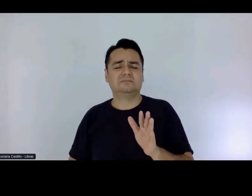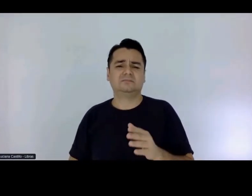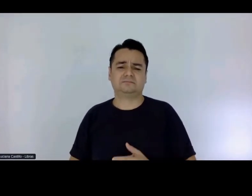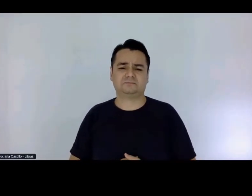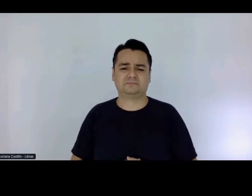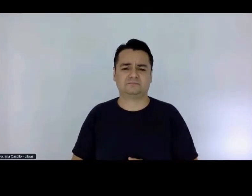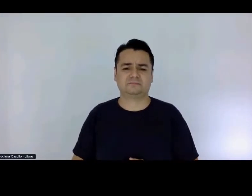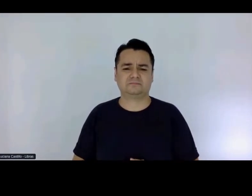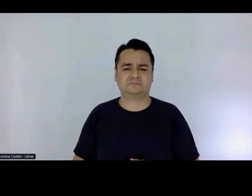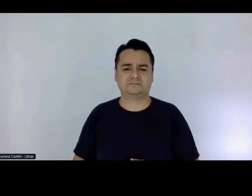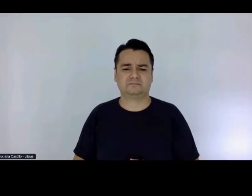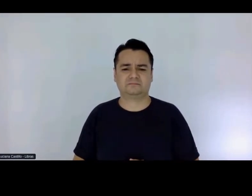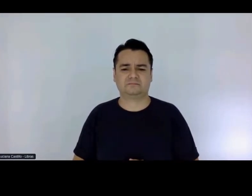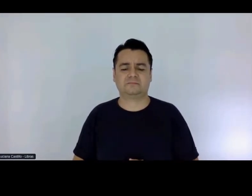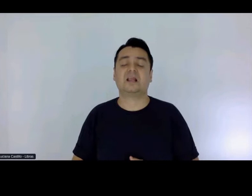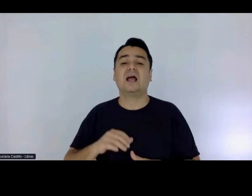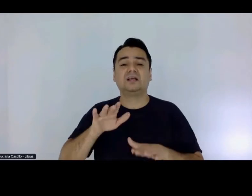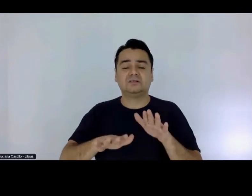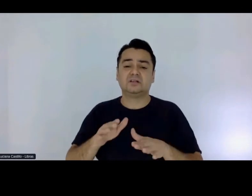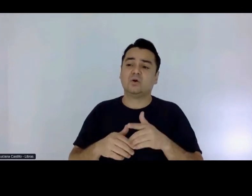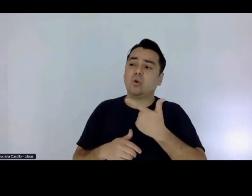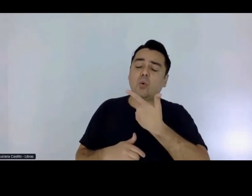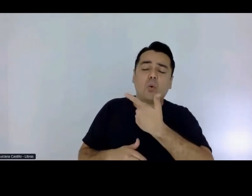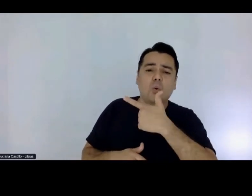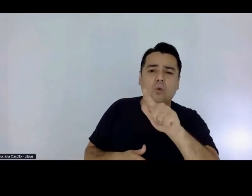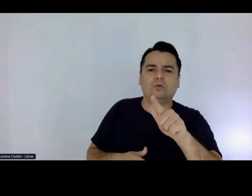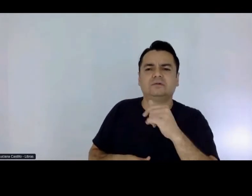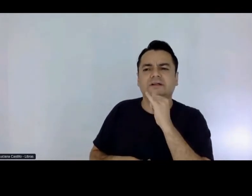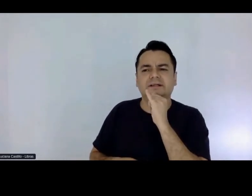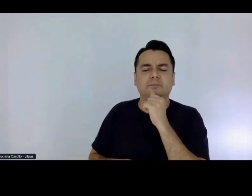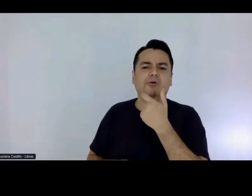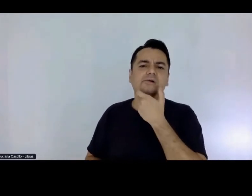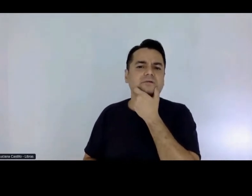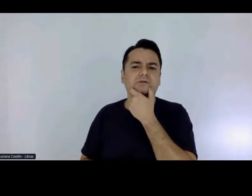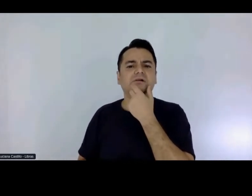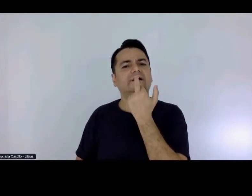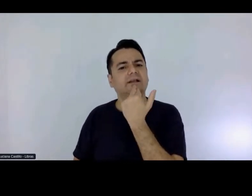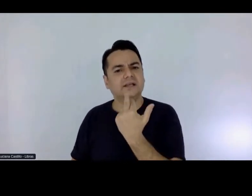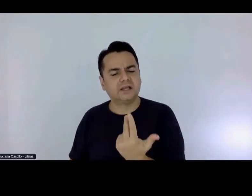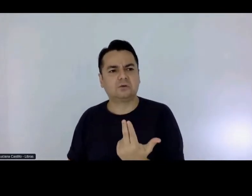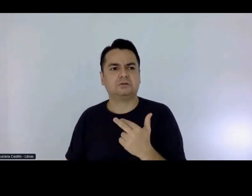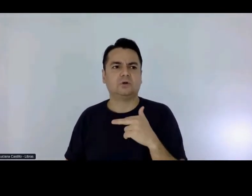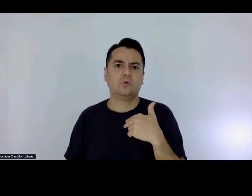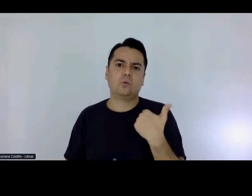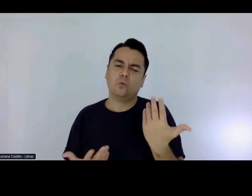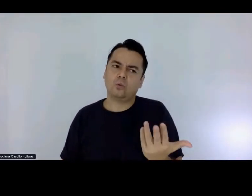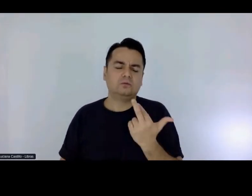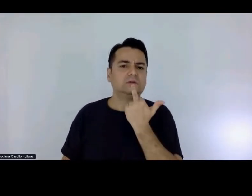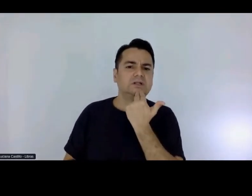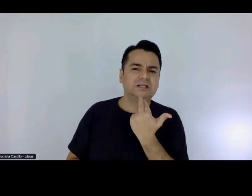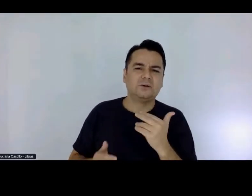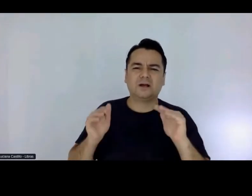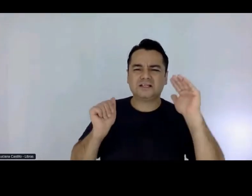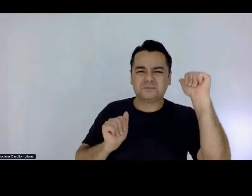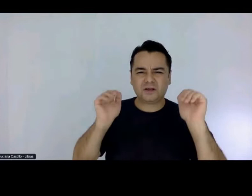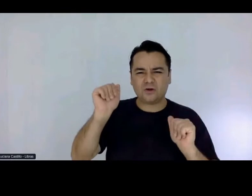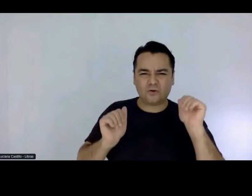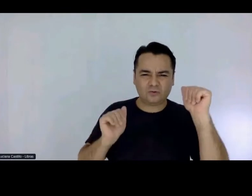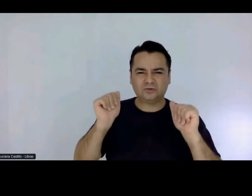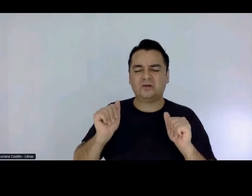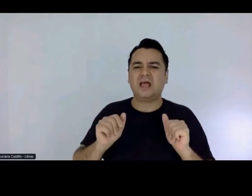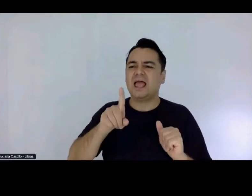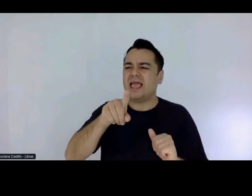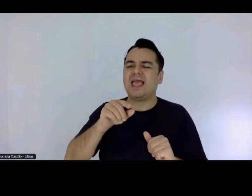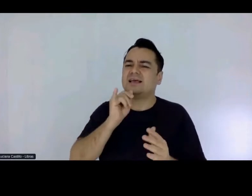do que as outras línguas, assim como no inglês e assim como no espanhol, se chama de